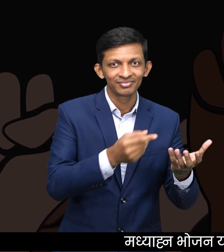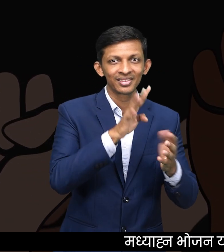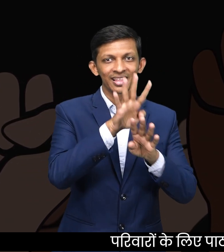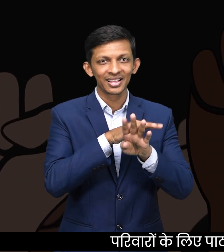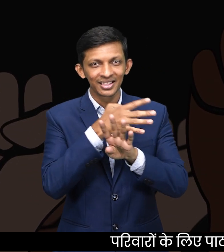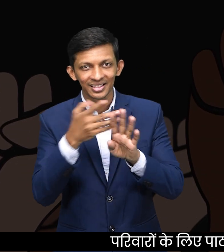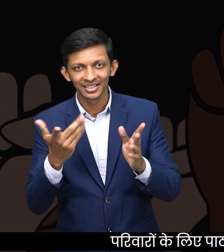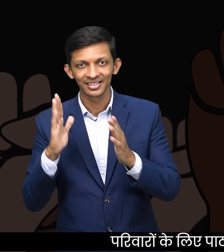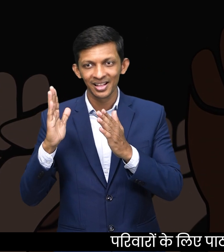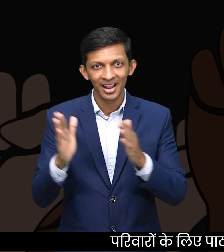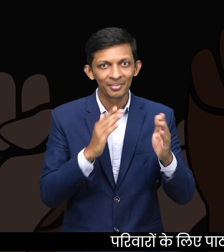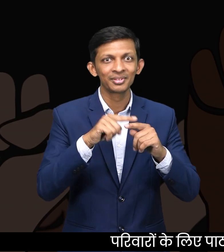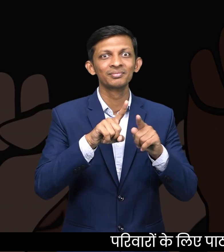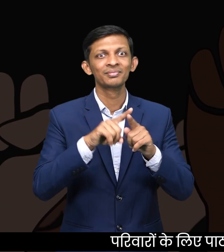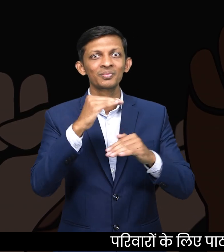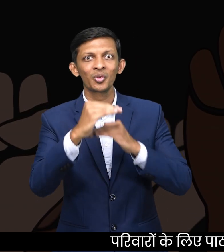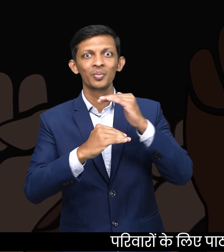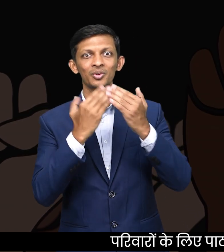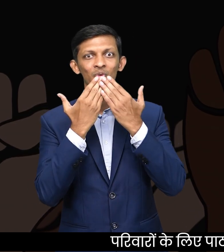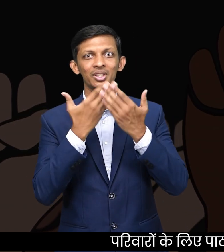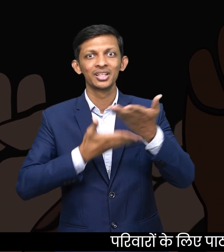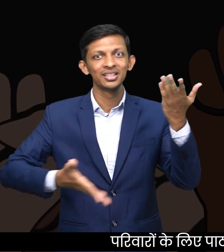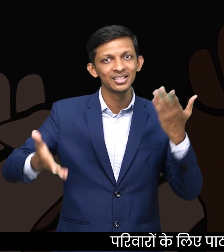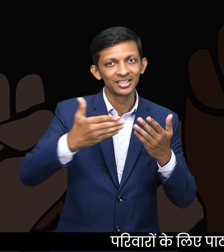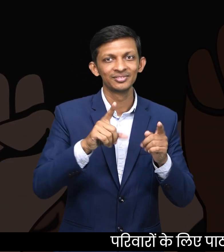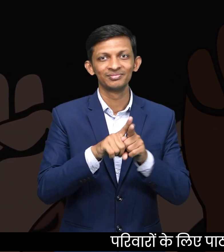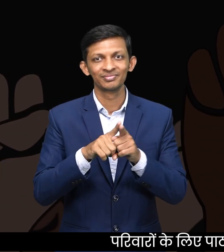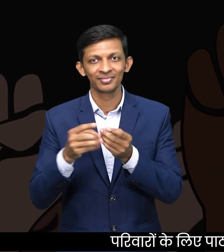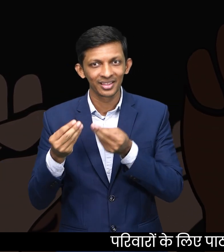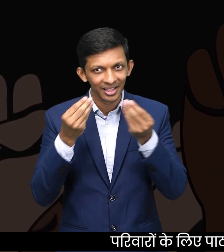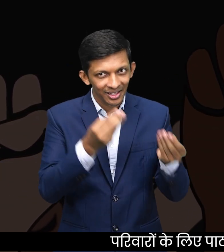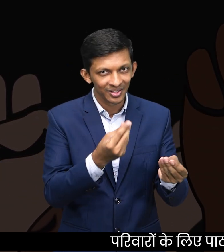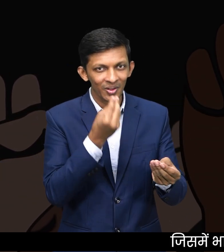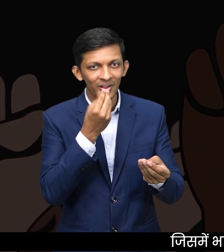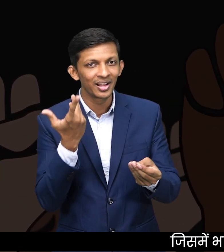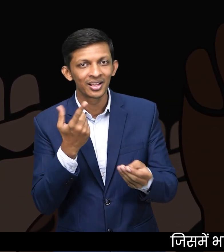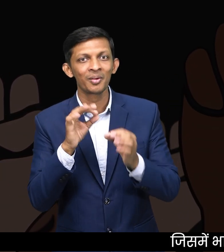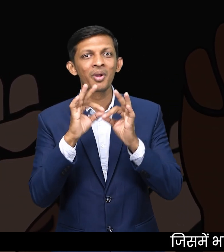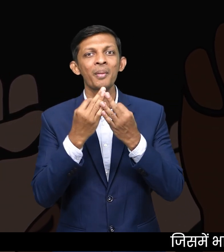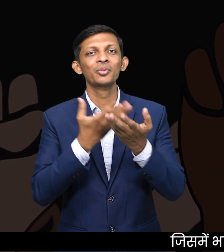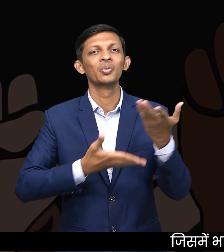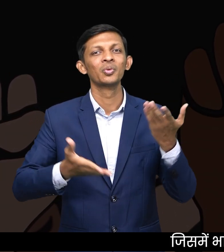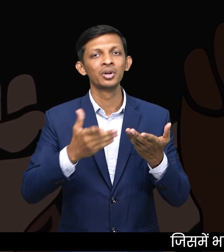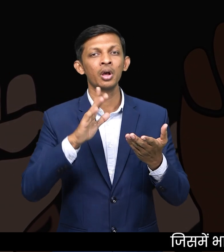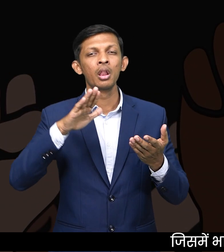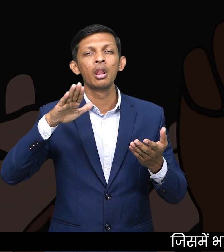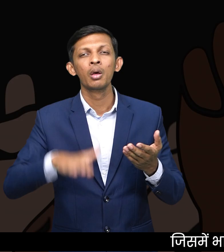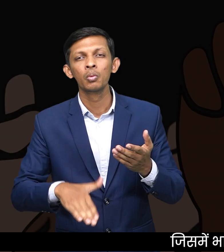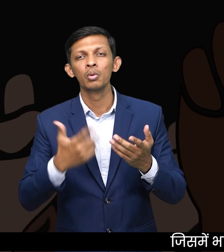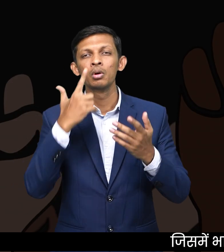वाले परिवारों के लिए पाठशालाओं की उपस्थिति में सुधार किया, जिसमें भारत के कुछ हिस्सों में